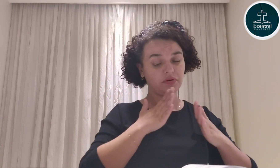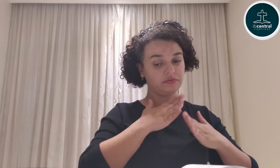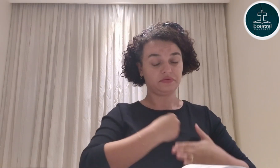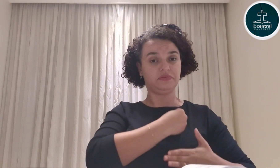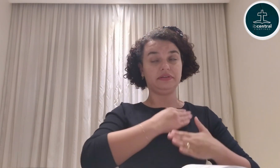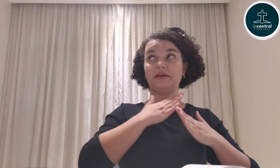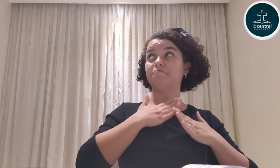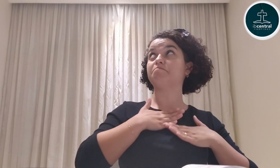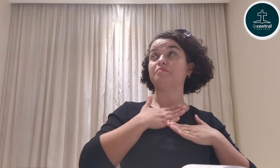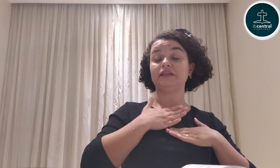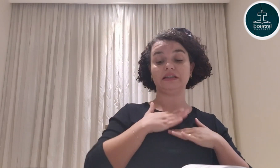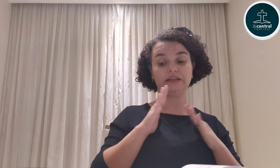sua própria maneira.